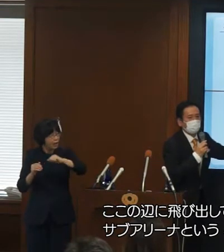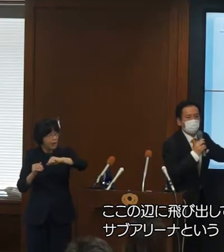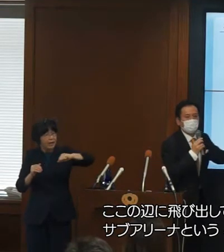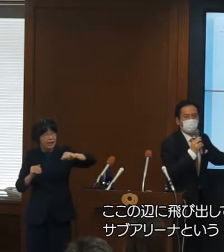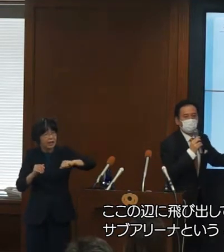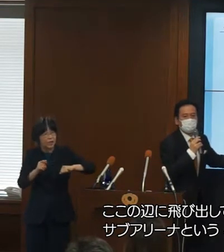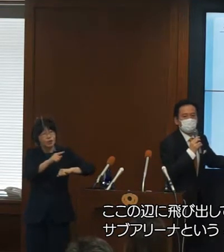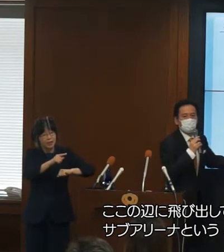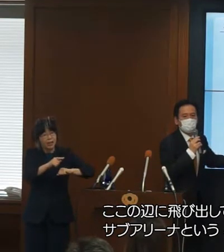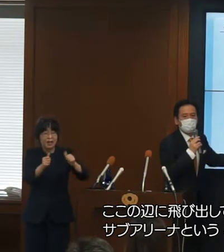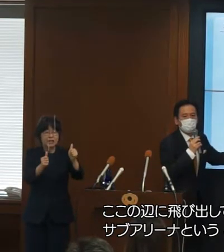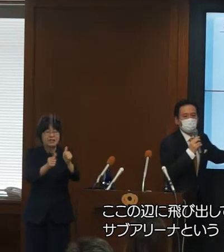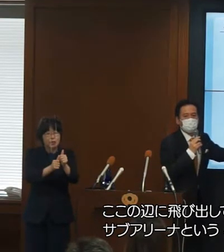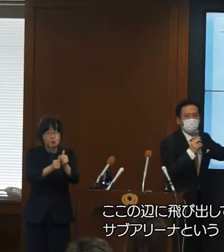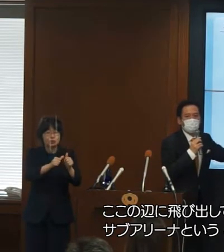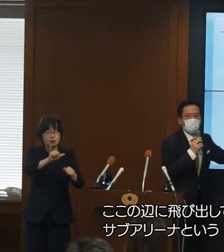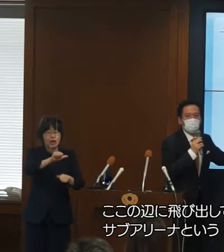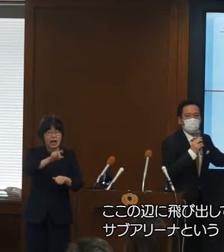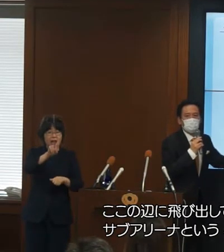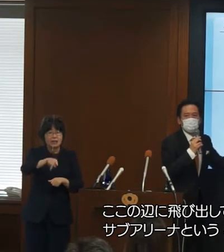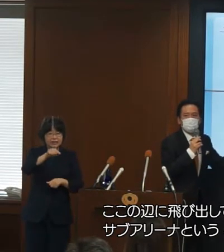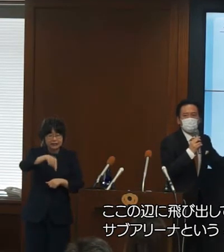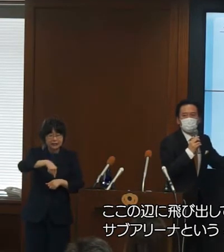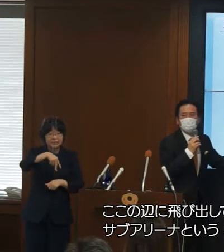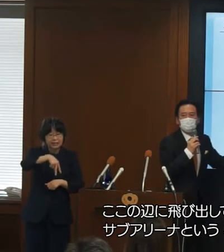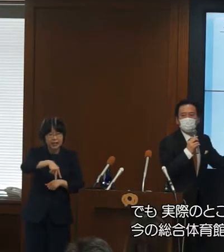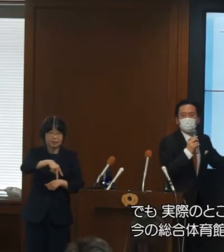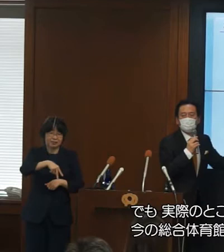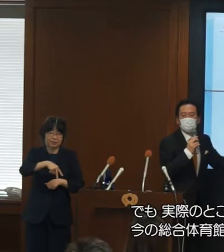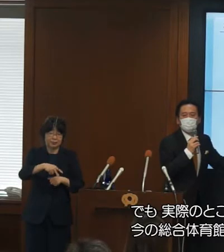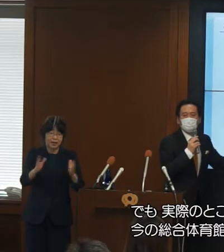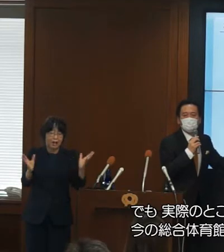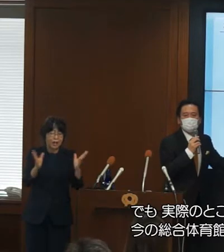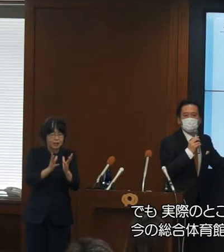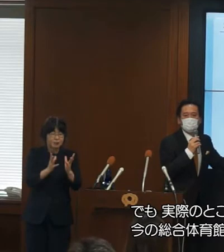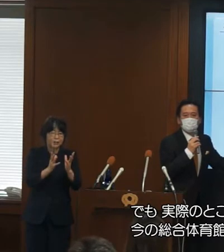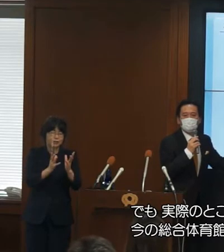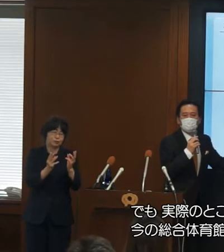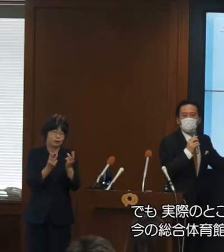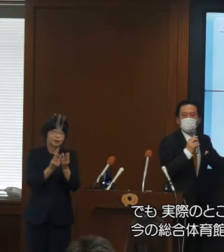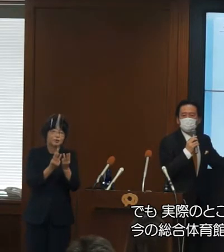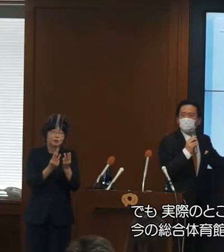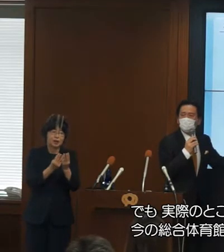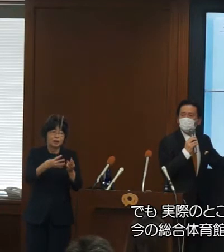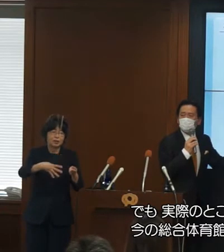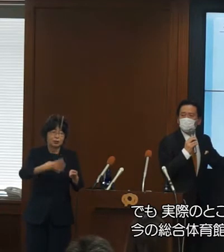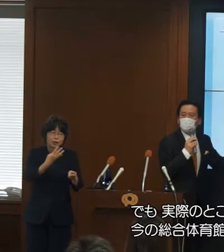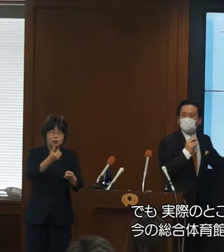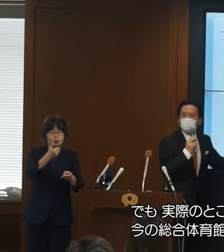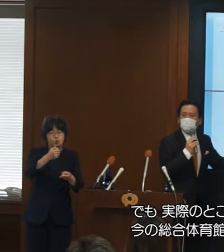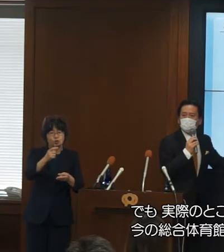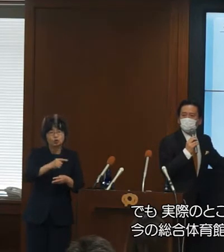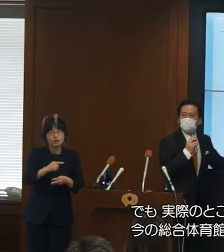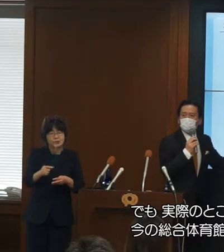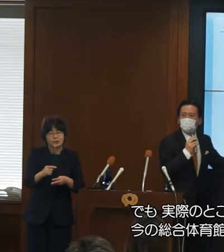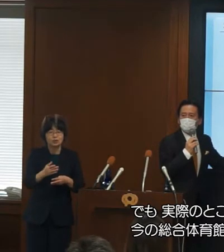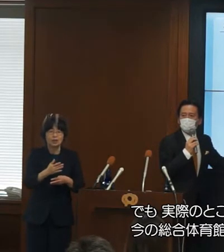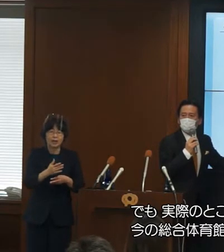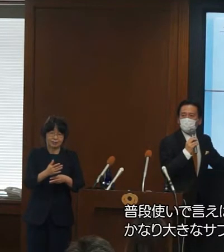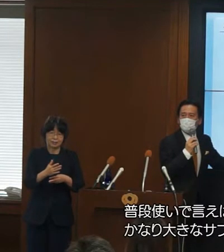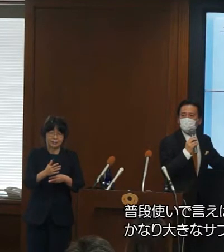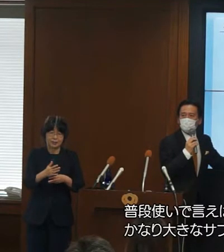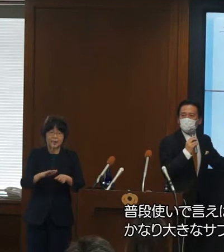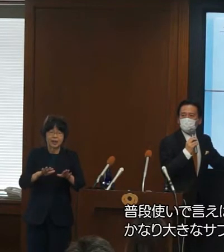サブアリーナという450人ぐらい収容できる、まあ、でも実際のところ今の総合体育館に匹敵するぐ